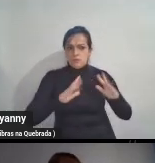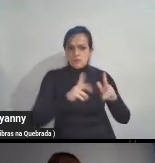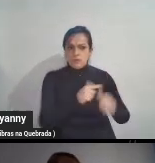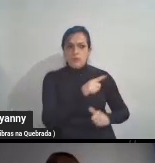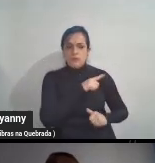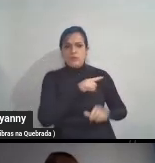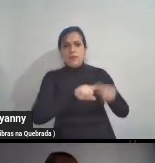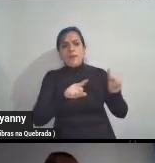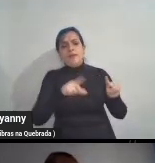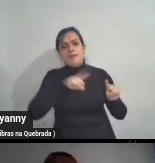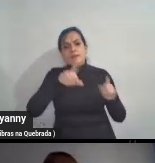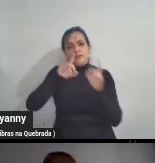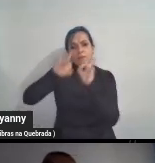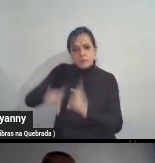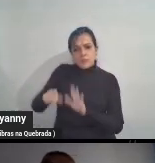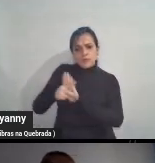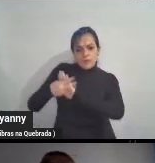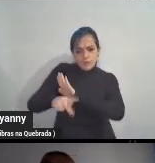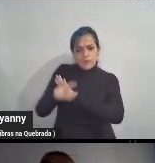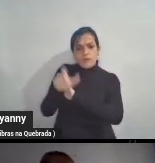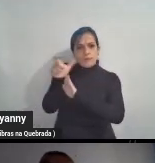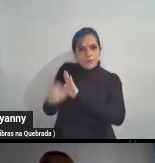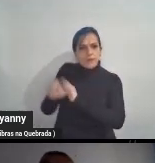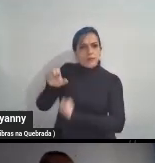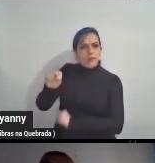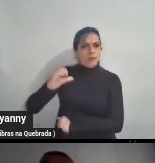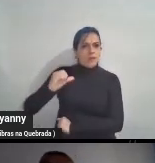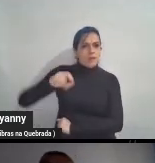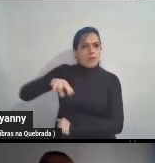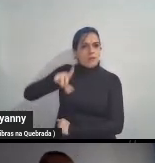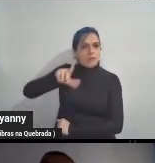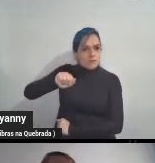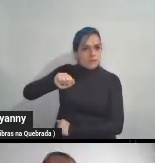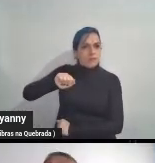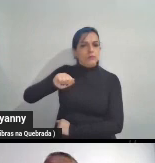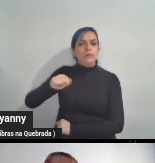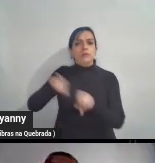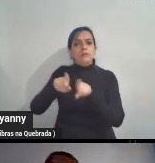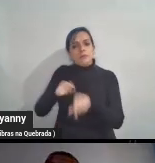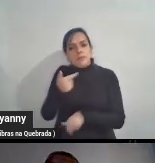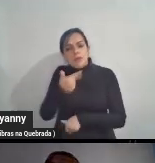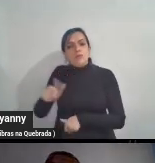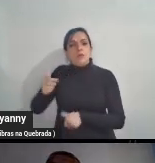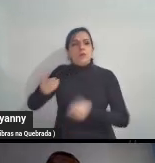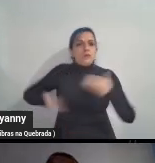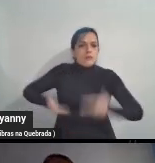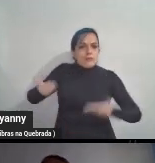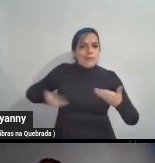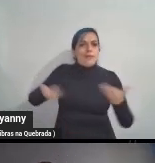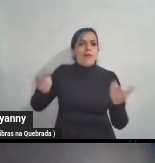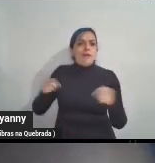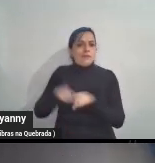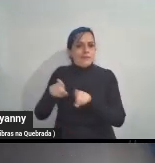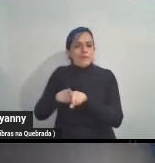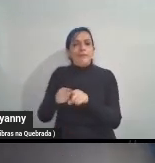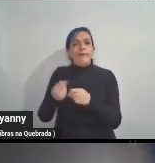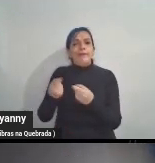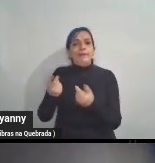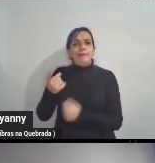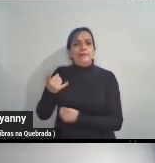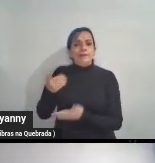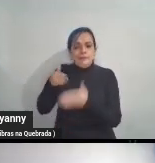abandono, da pessoa com muita dor sendo socorrida apenas pelas outras empregadas, de restrições, né,